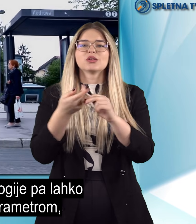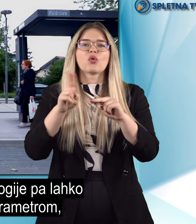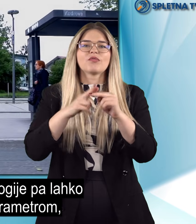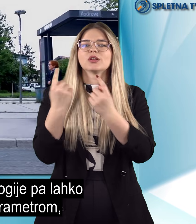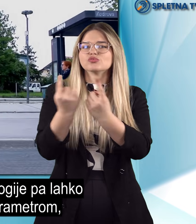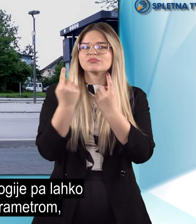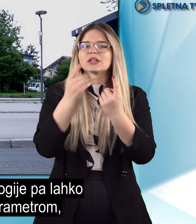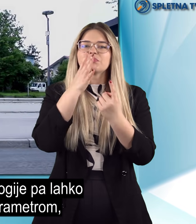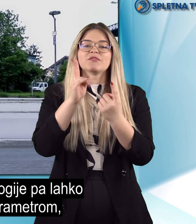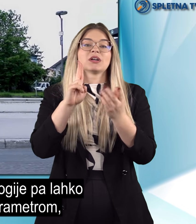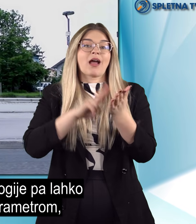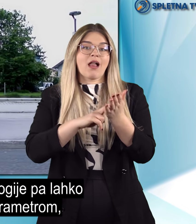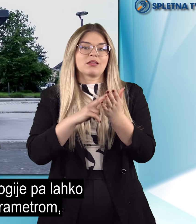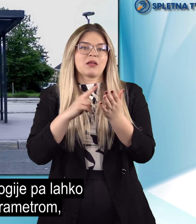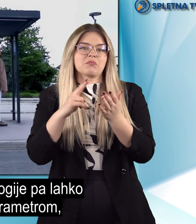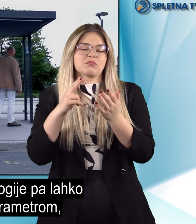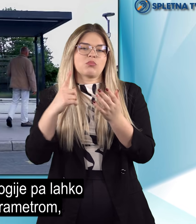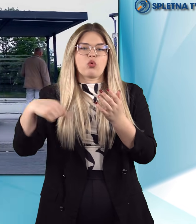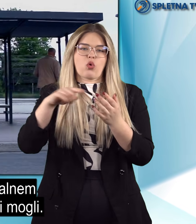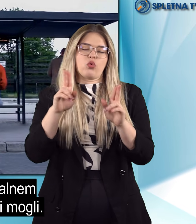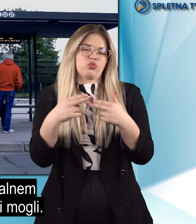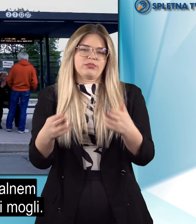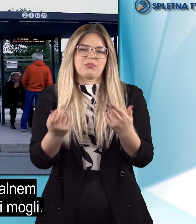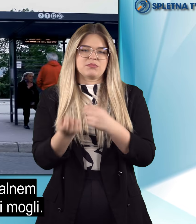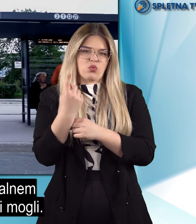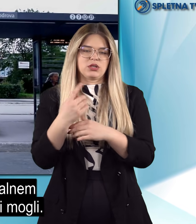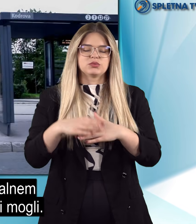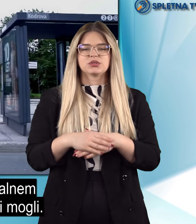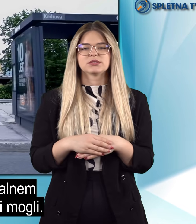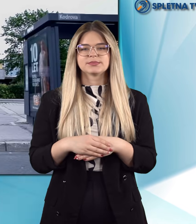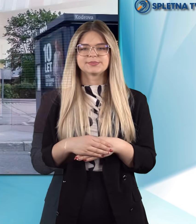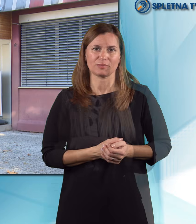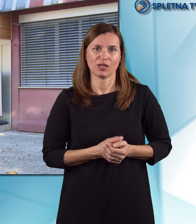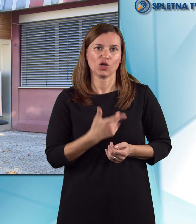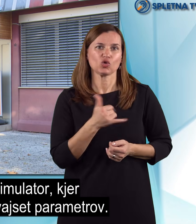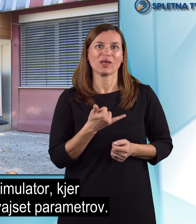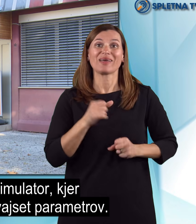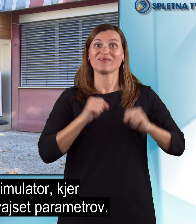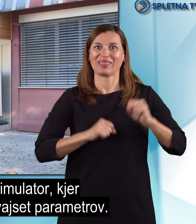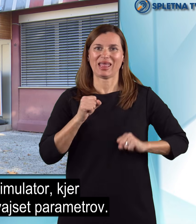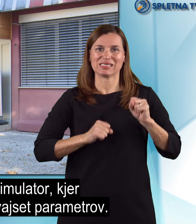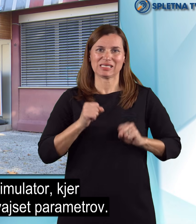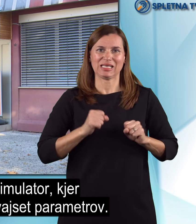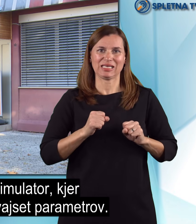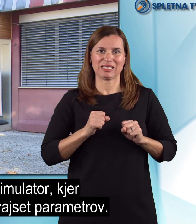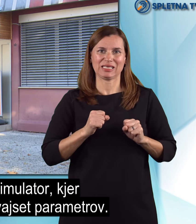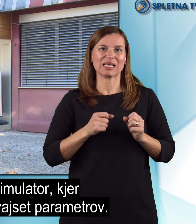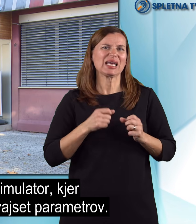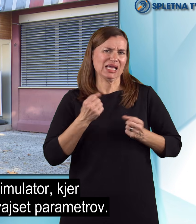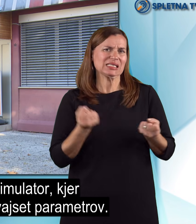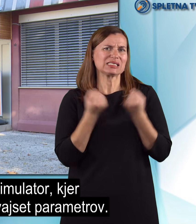tehnologije pa lahko sledijo več parametrom, ki jim v realnem okolju ne bi mogli. To je vedenjski simulator, kjer